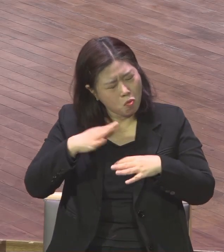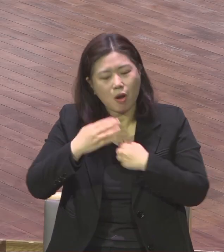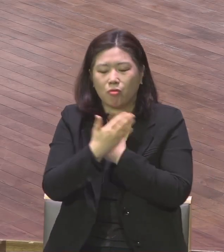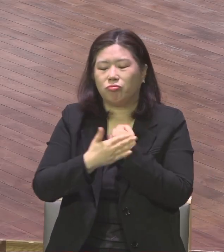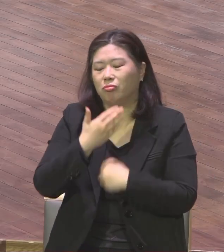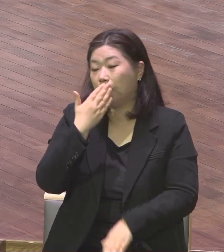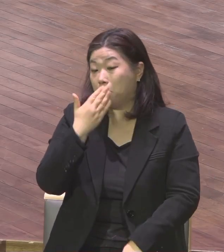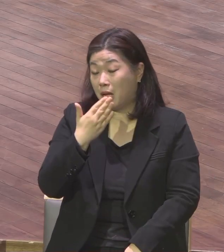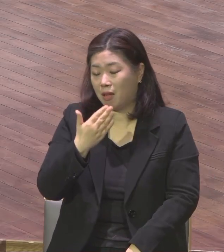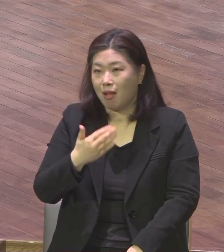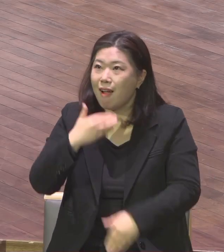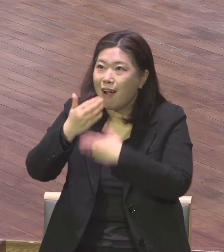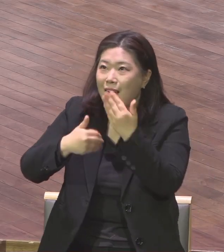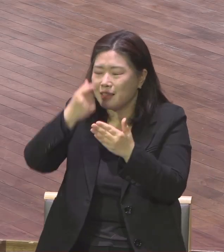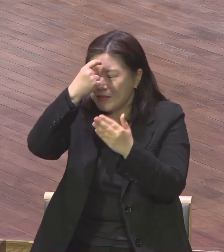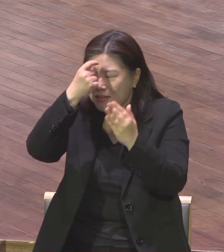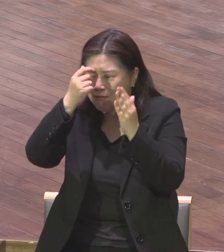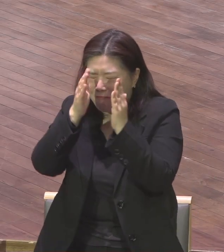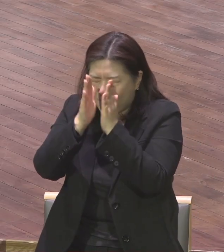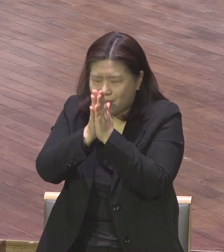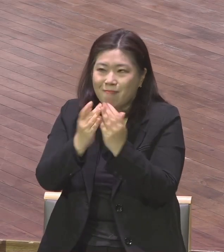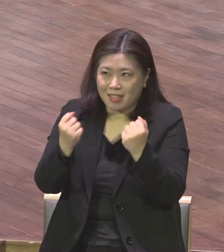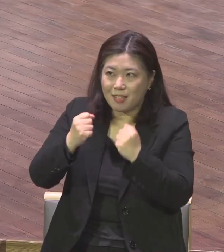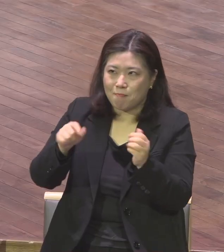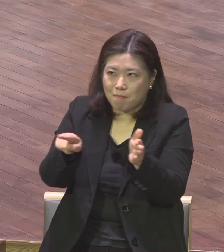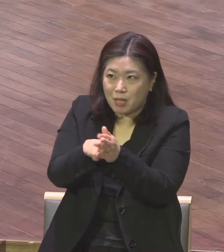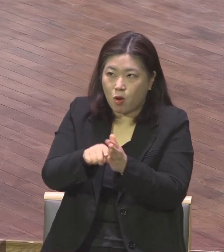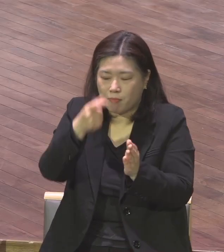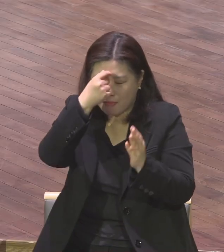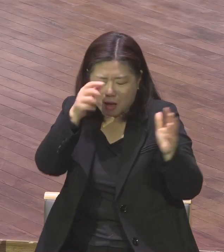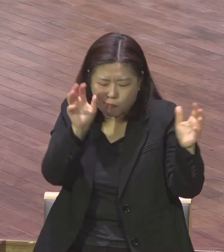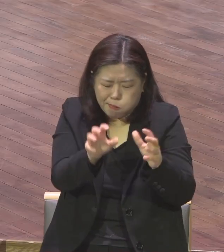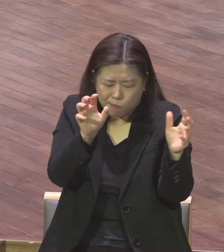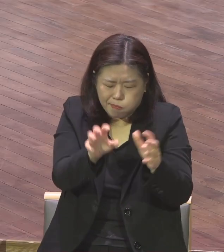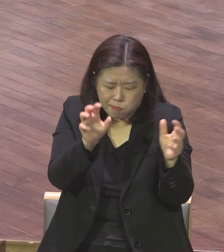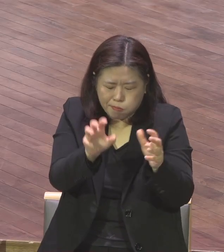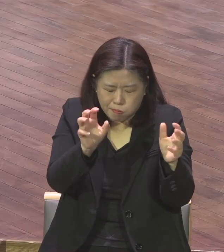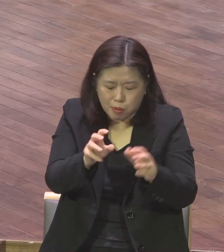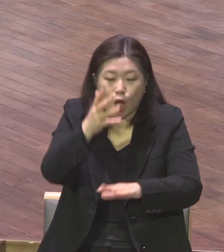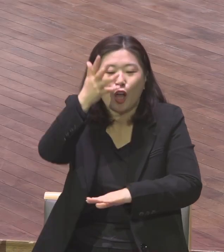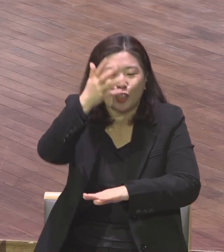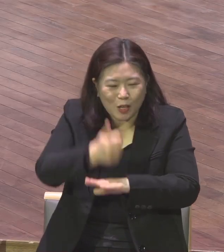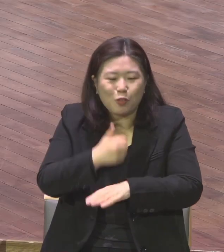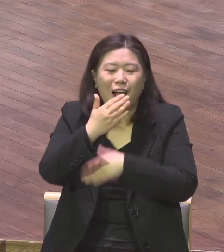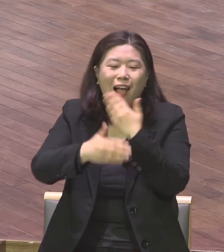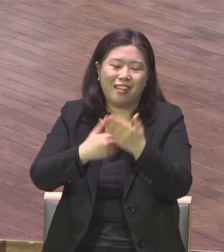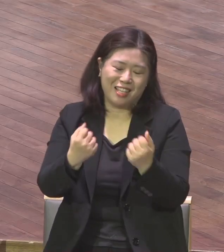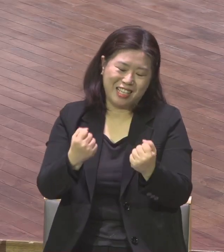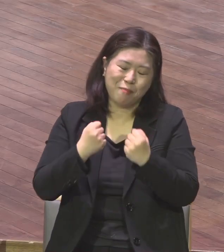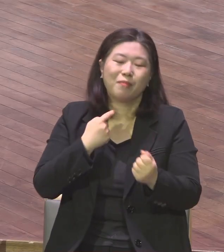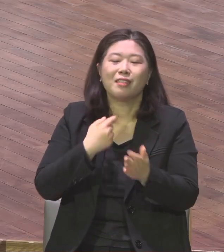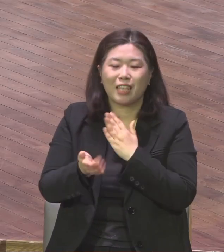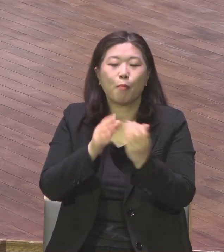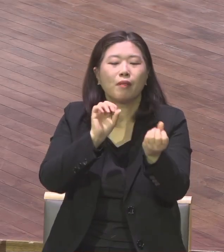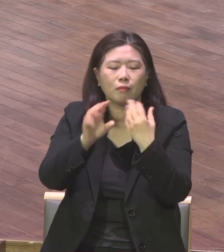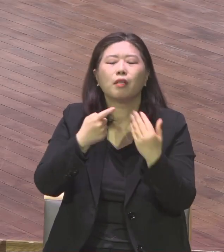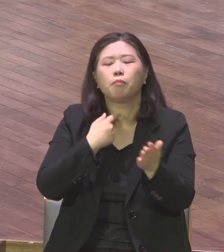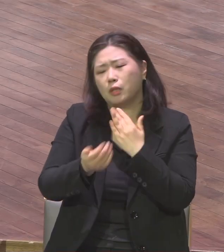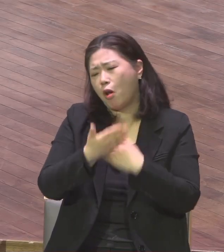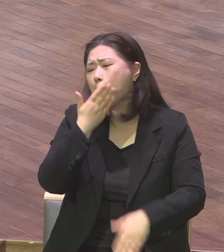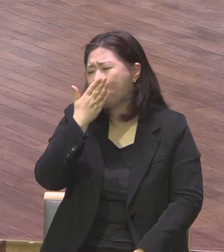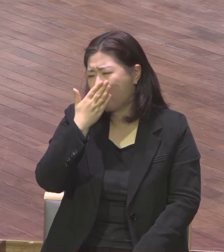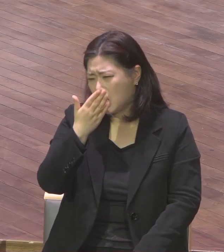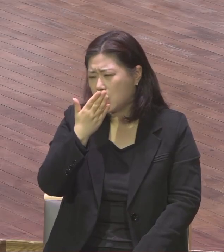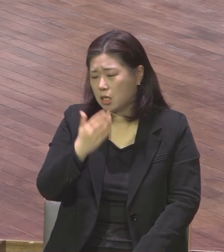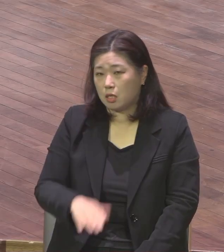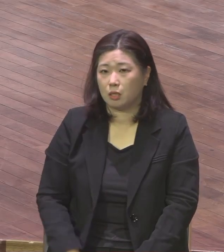주시는 하나님, 체험하게 하시는 그 하나님을 여러분 매일매일 체험하시기 바랍니다. 영교회 모든 성도들이 하나님의